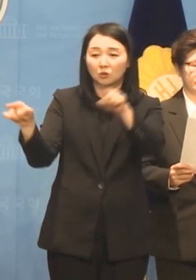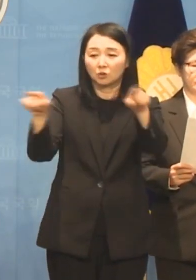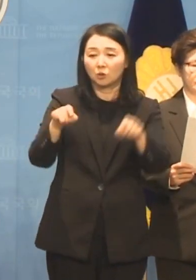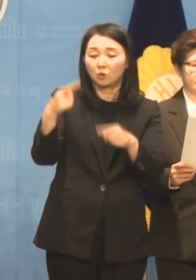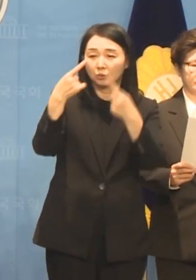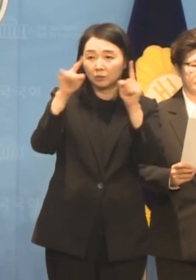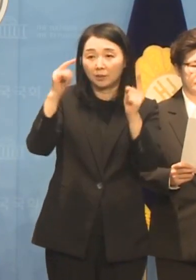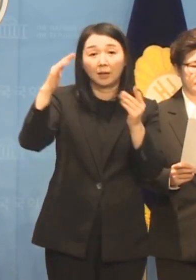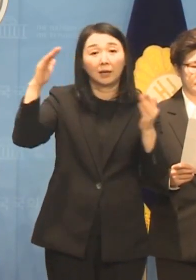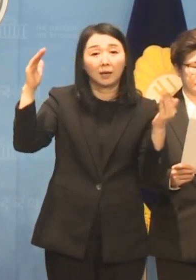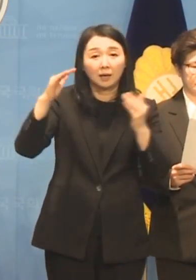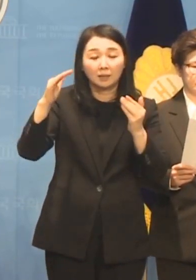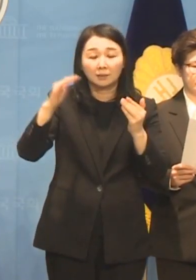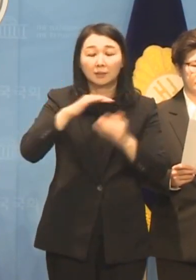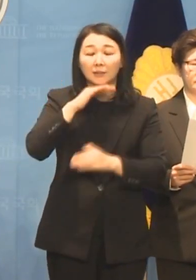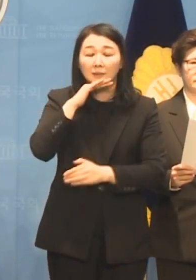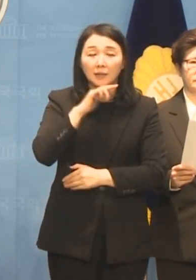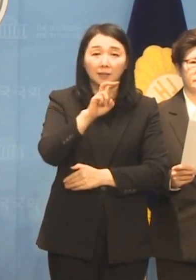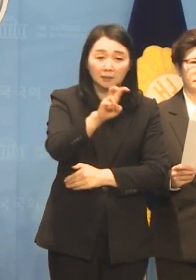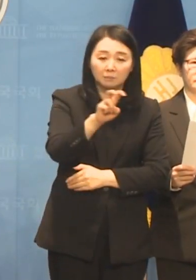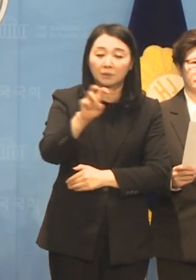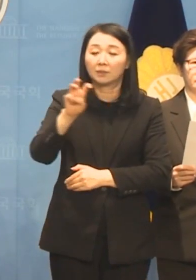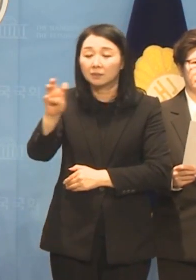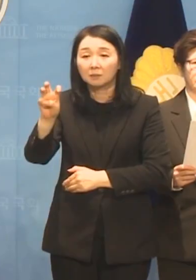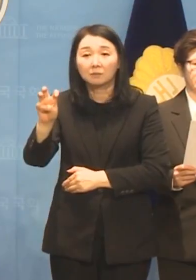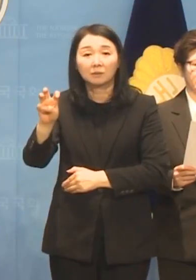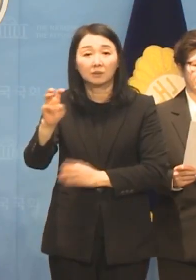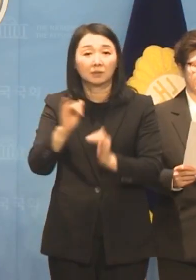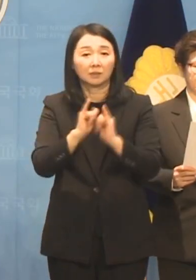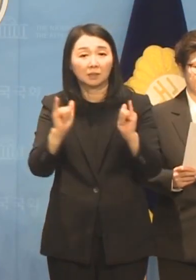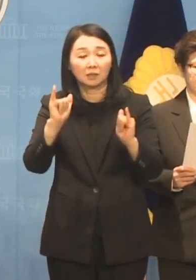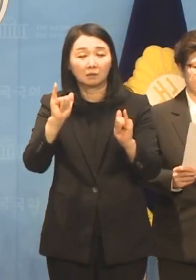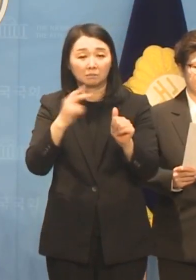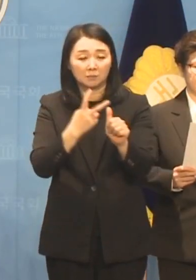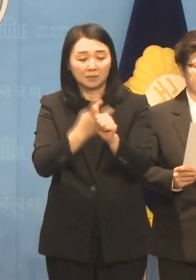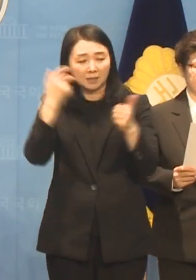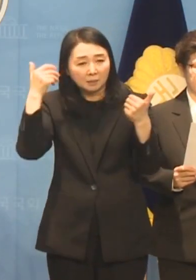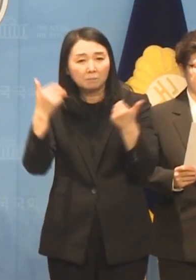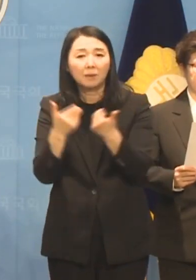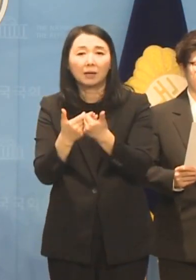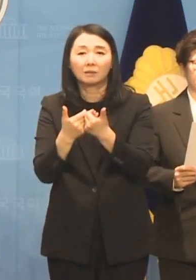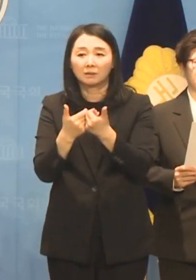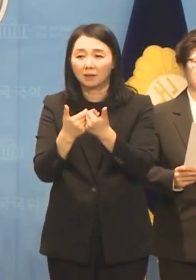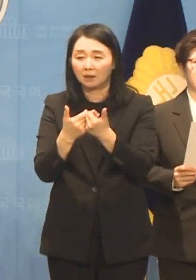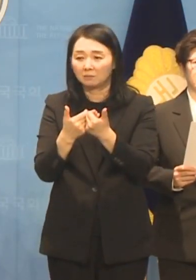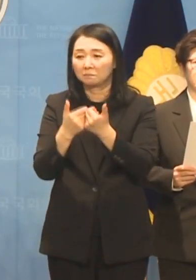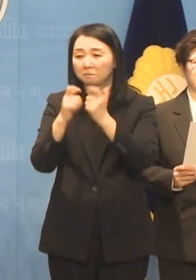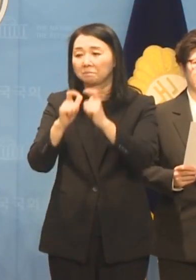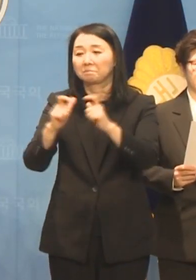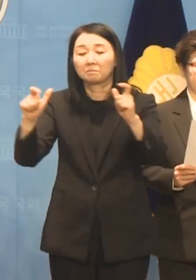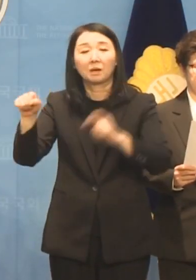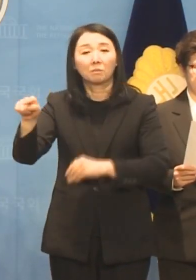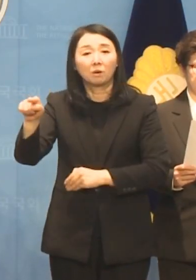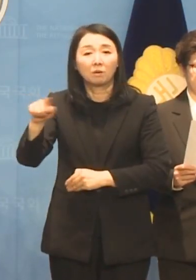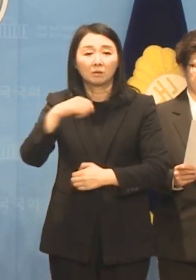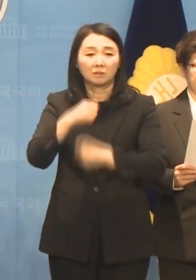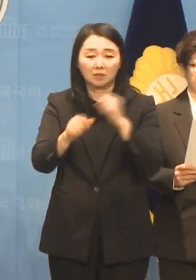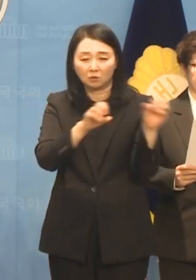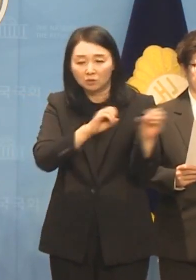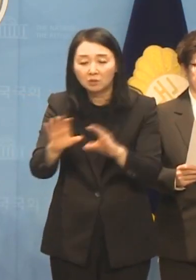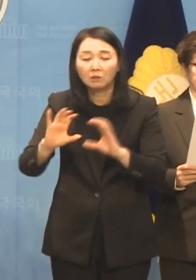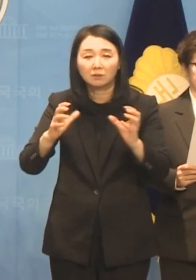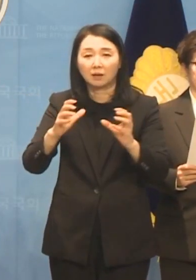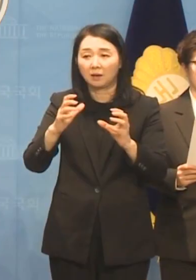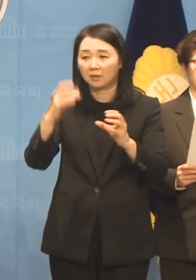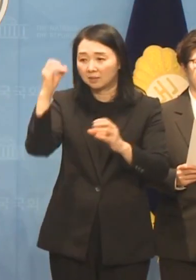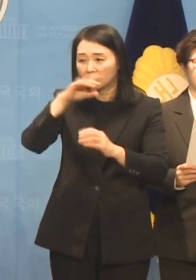그리고 2030 세대들의 탄핵 반대 목소리가 확산되는 것은 자유를 잃은 나라가 되는 것을 두고